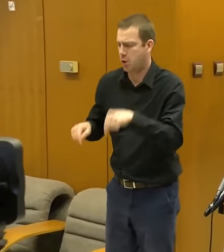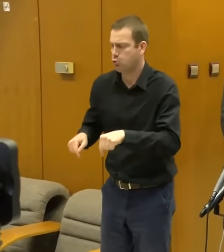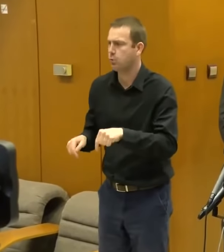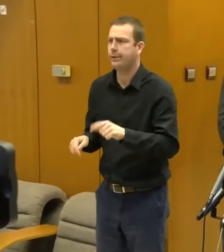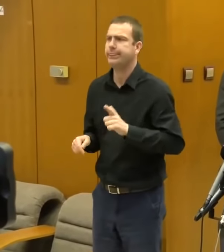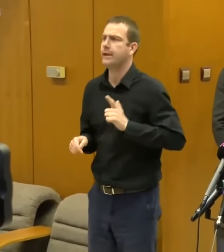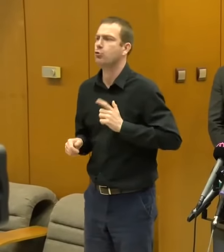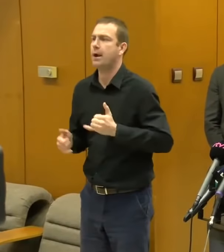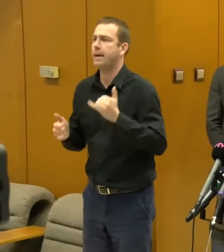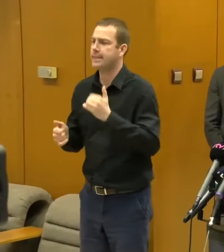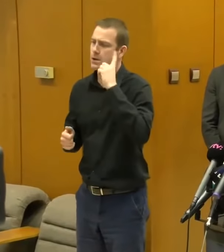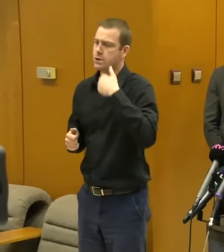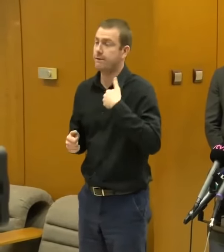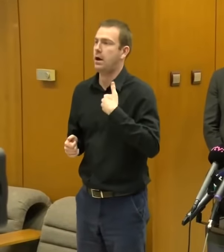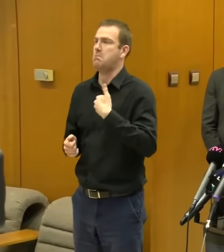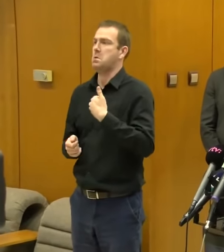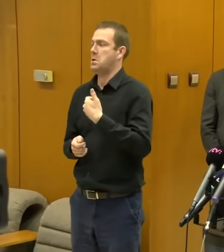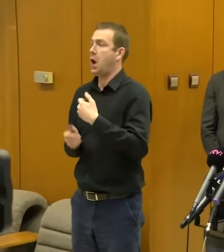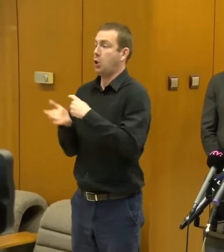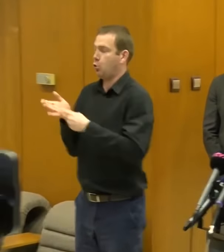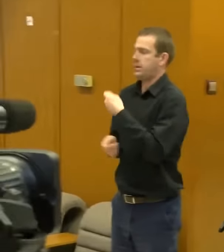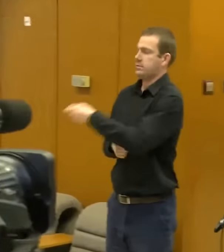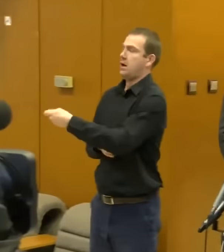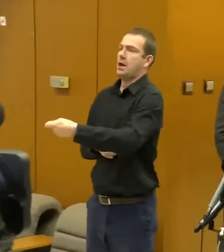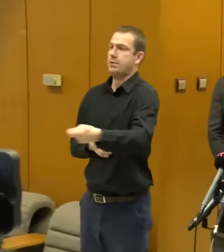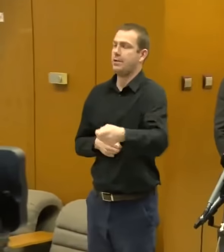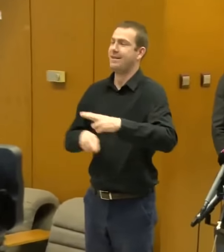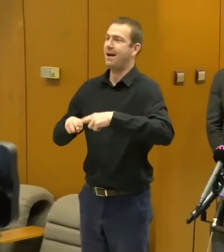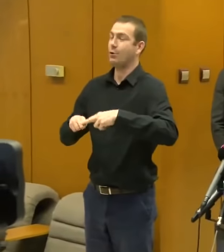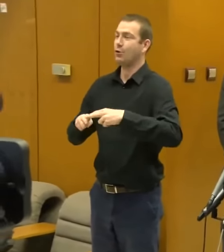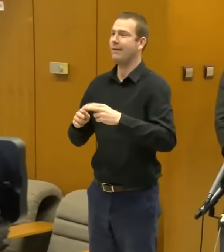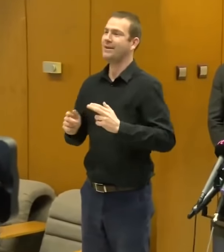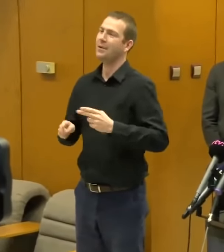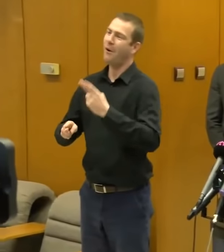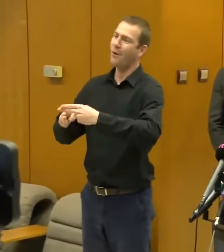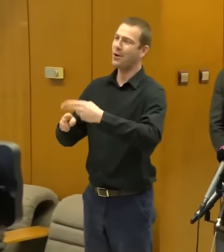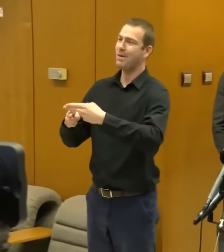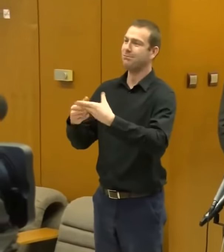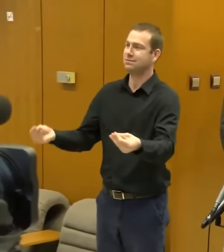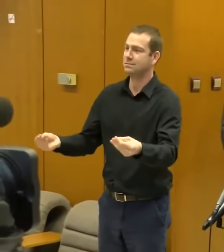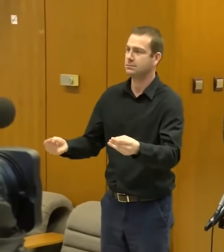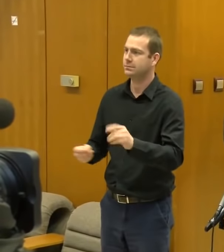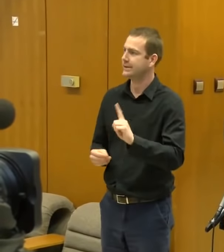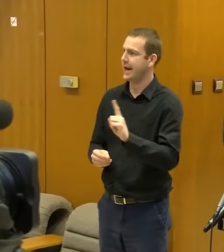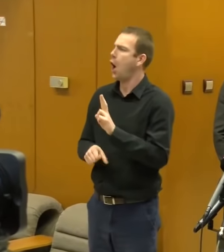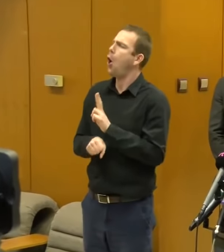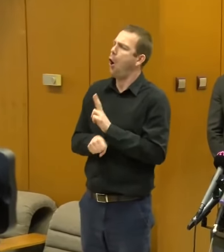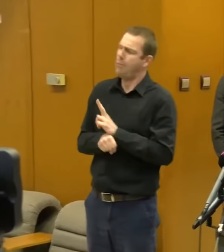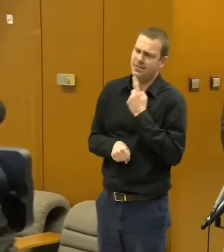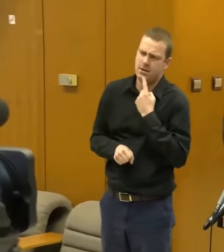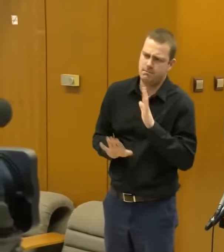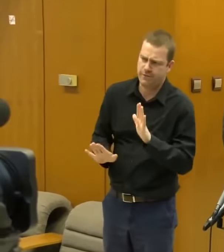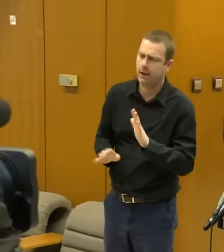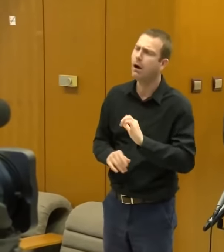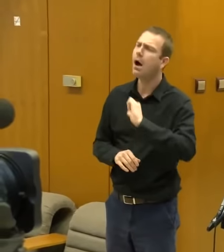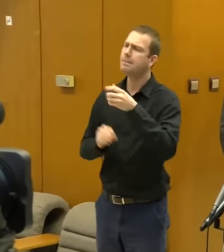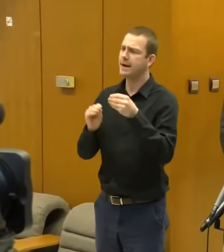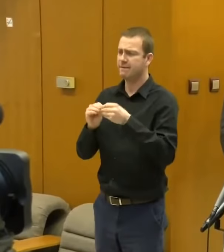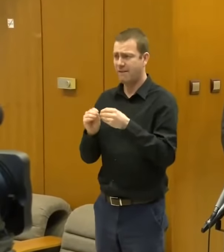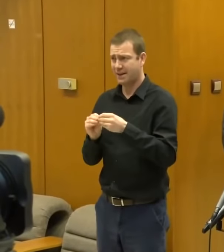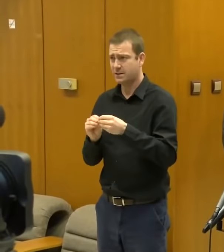vieme nasadiť a teraz zrazu vieme tých ľudí liečiť. V tomto by som bol opatrný a my sa v prvom rade musíme spoliehať na